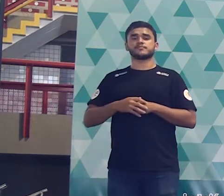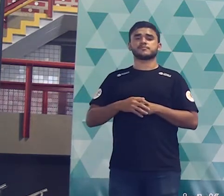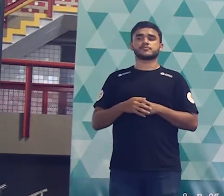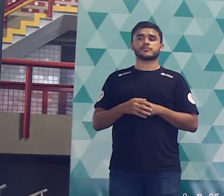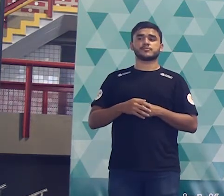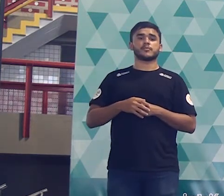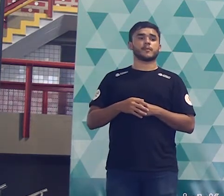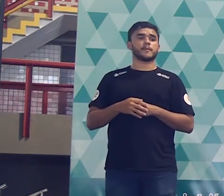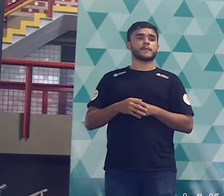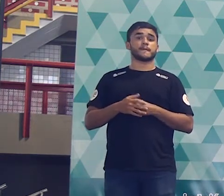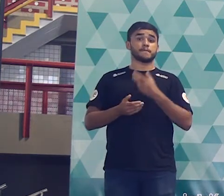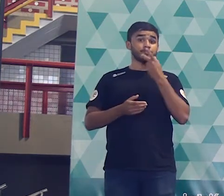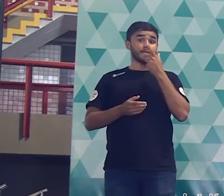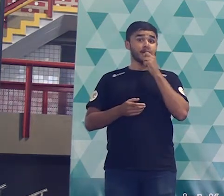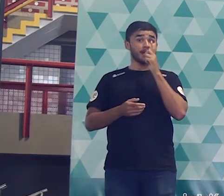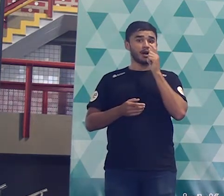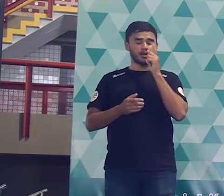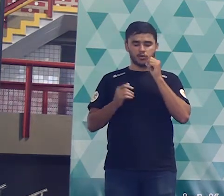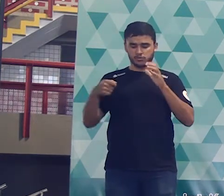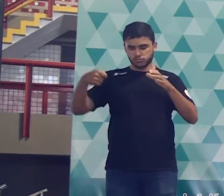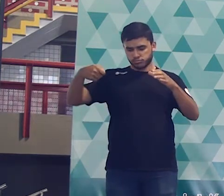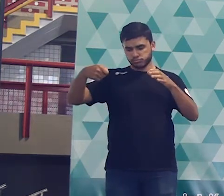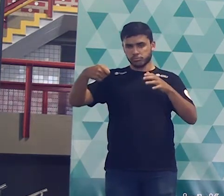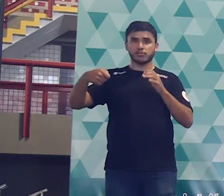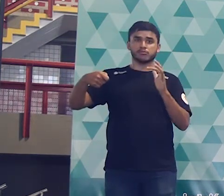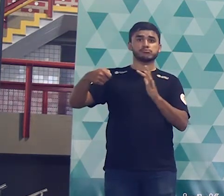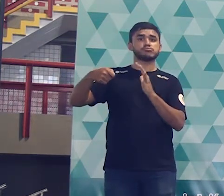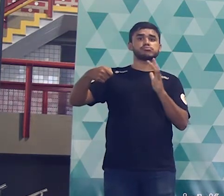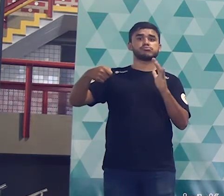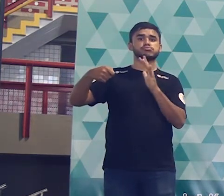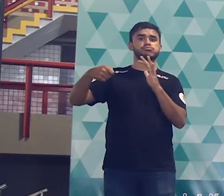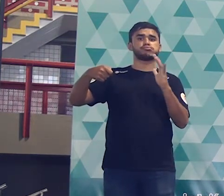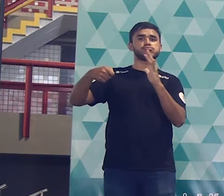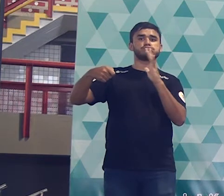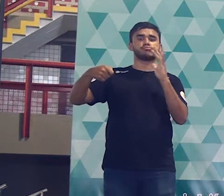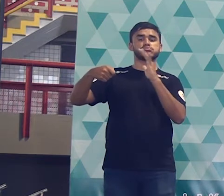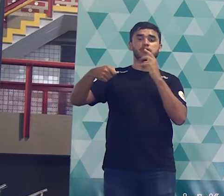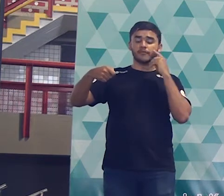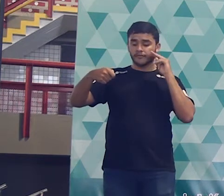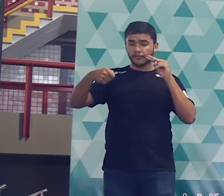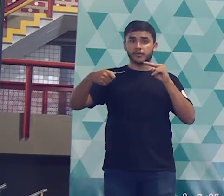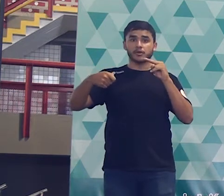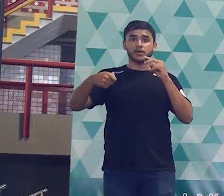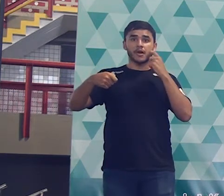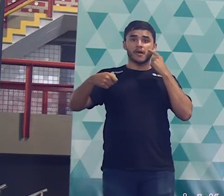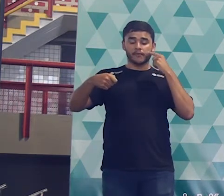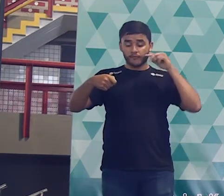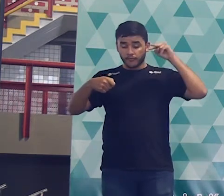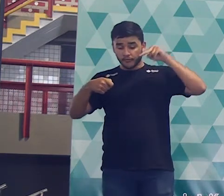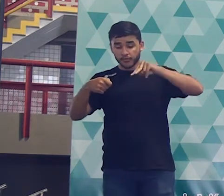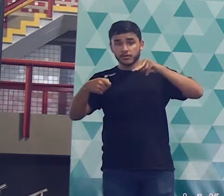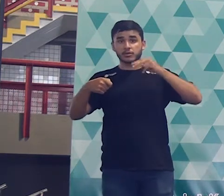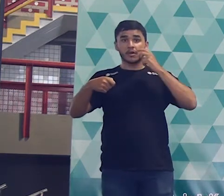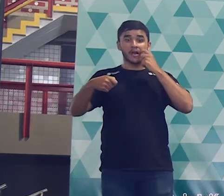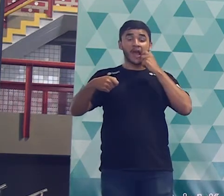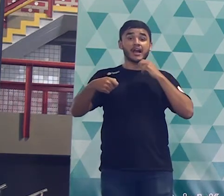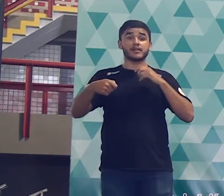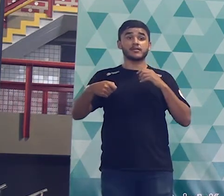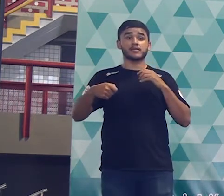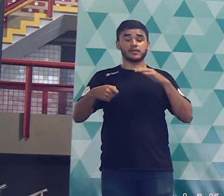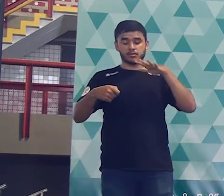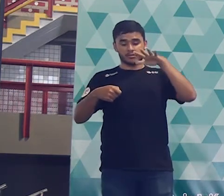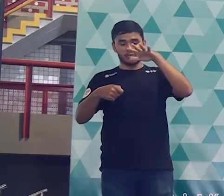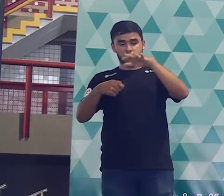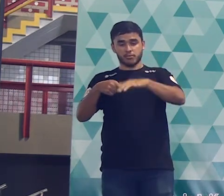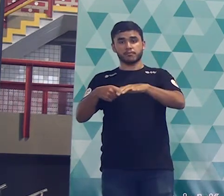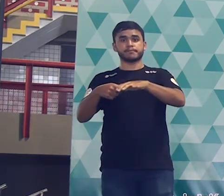minha. Quando a água está evaporando, quando ela está saindo lá aquele vapor de água pelo orifício da chaleira, eu peguei minha mão